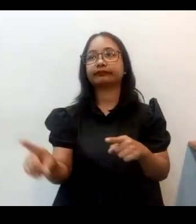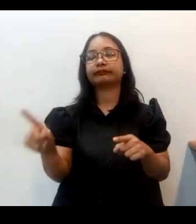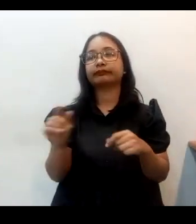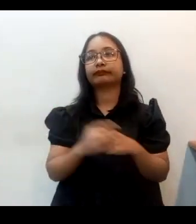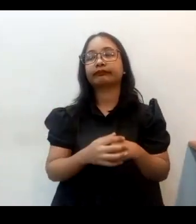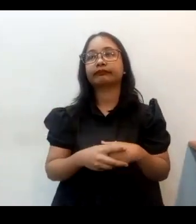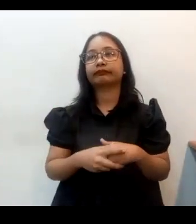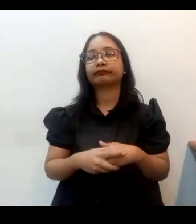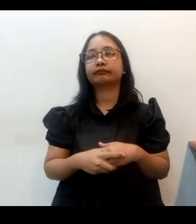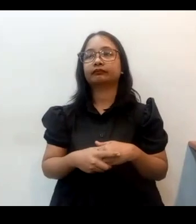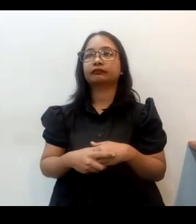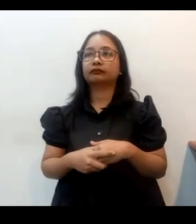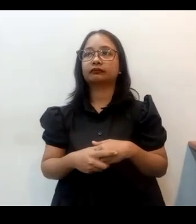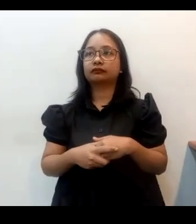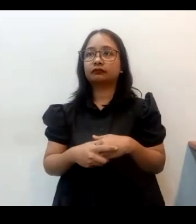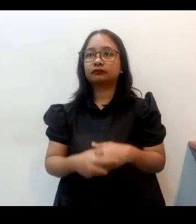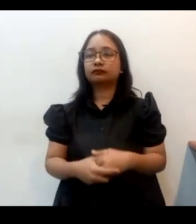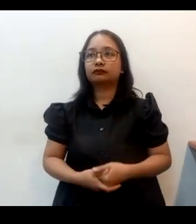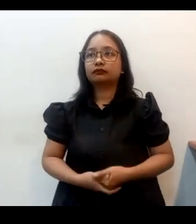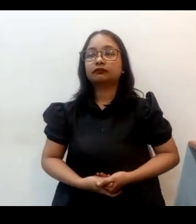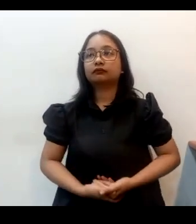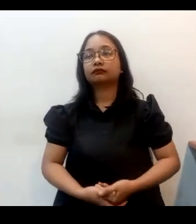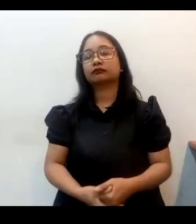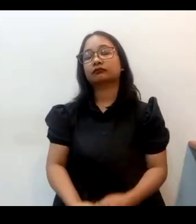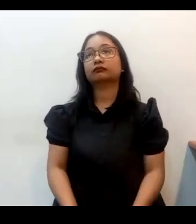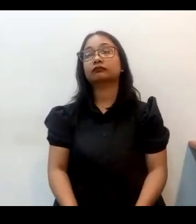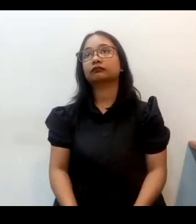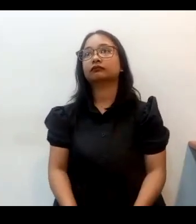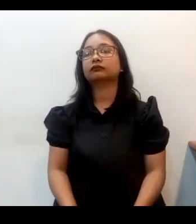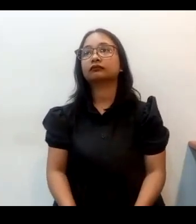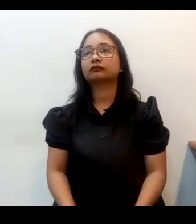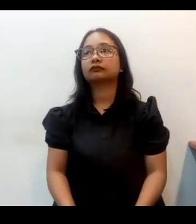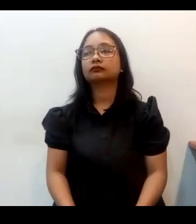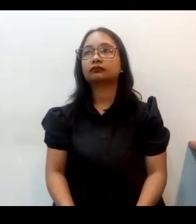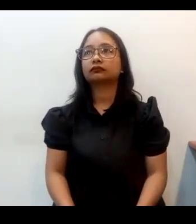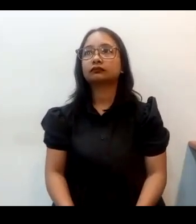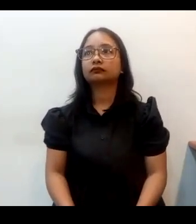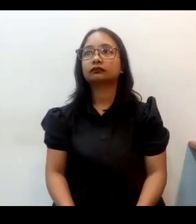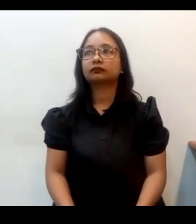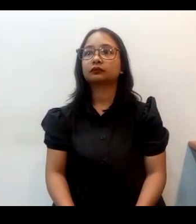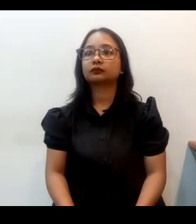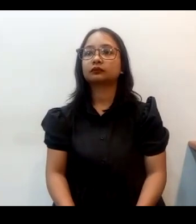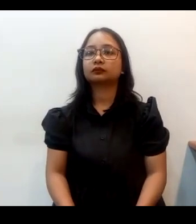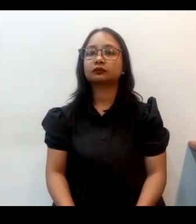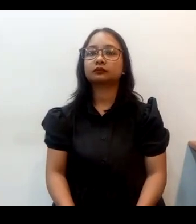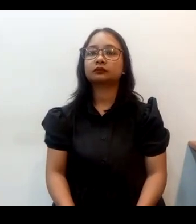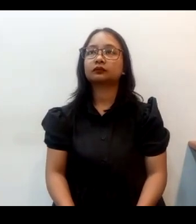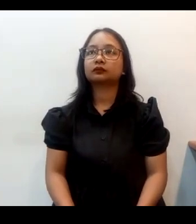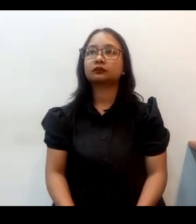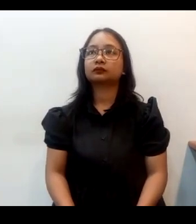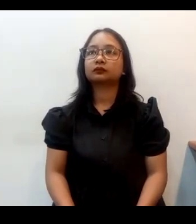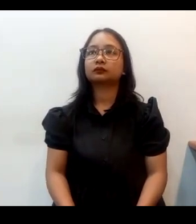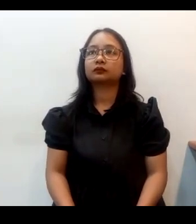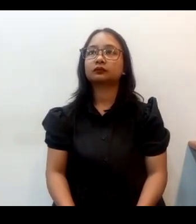pagmamasdan kapag ako namatay, mapupunta ako sa impyerno, at si Jesus iniligtas yung mga tao. That's why when we look at how they treat